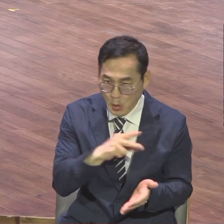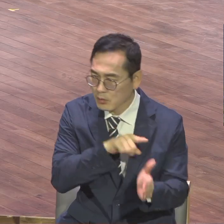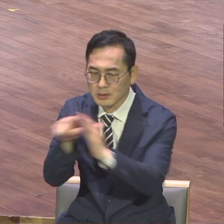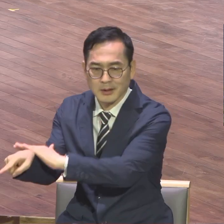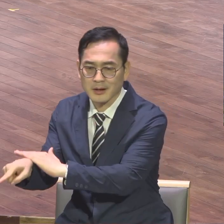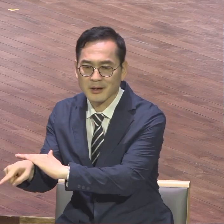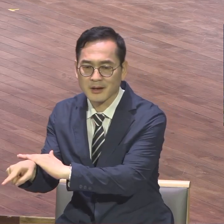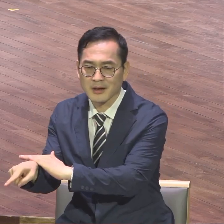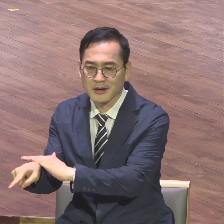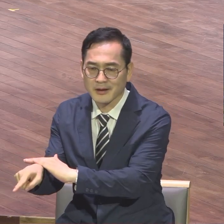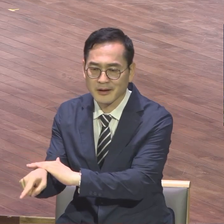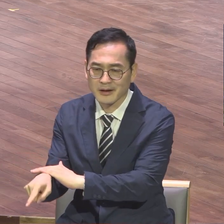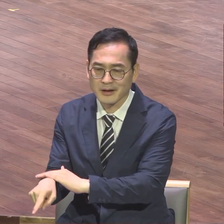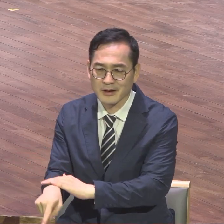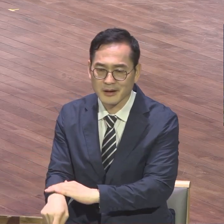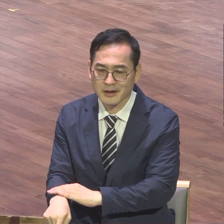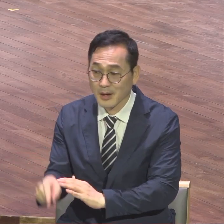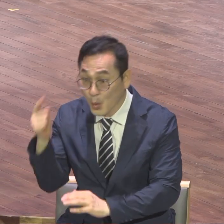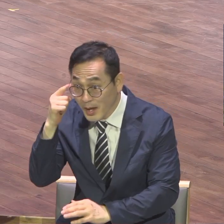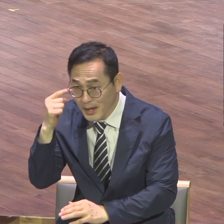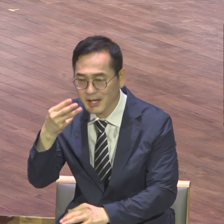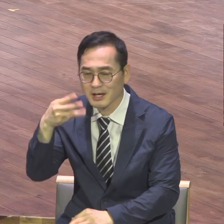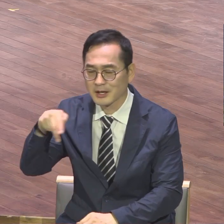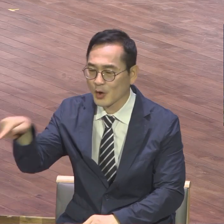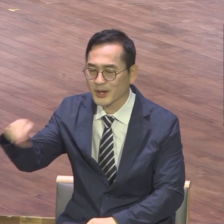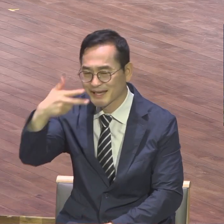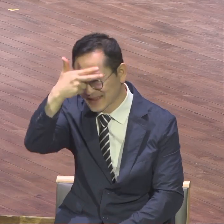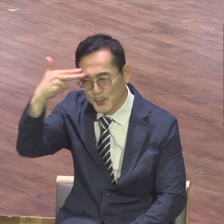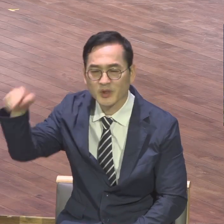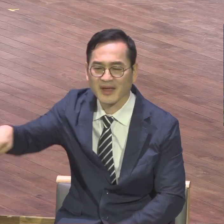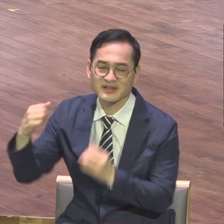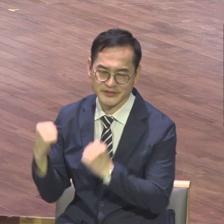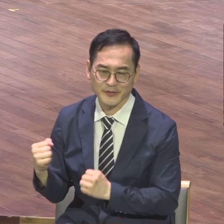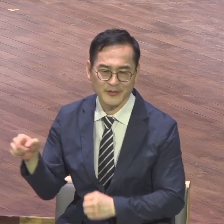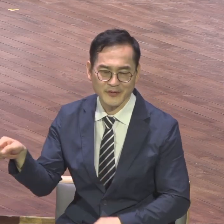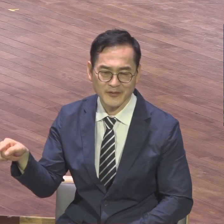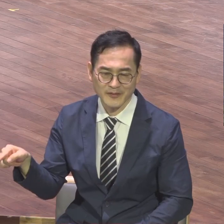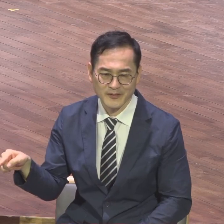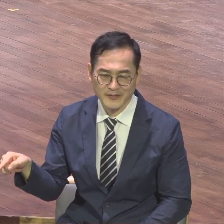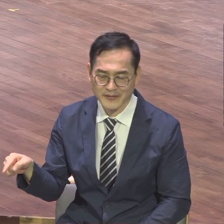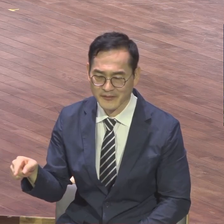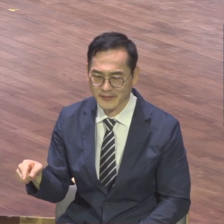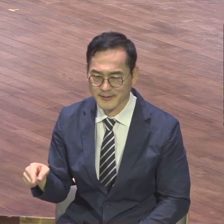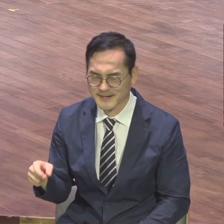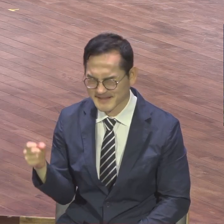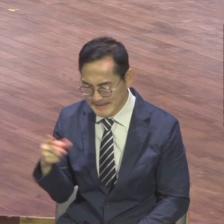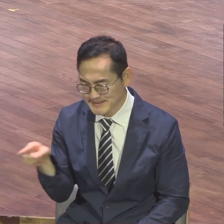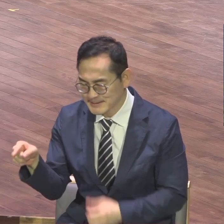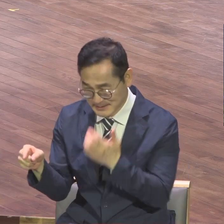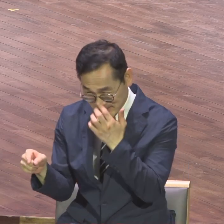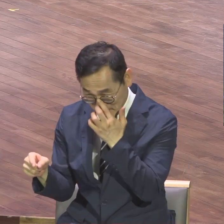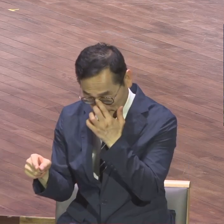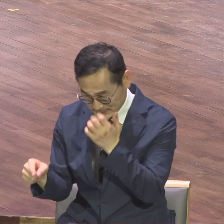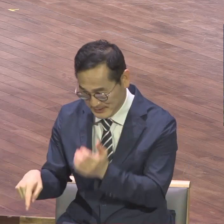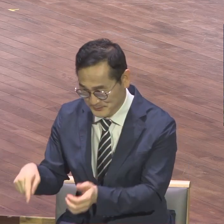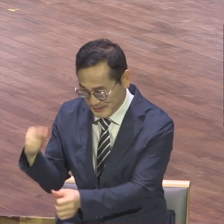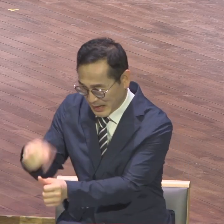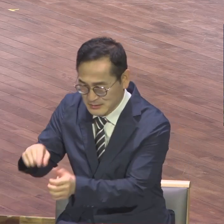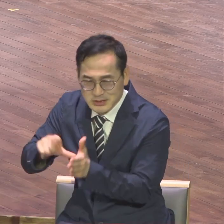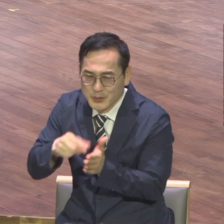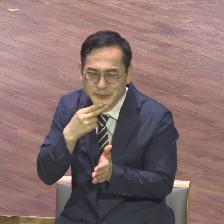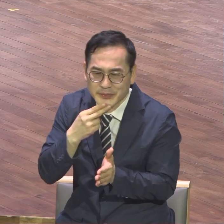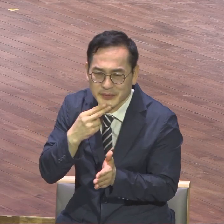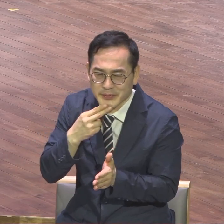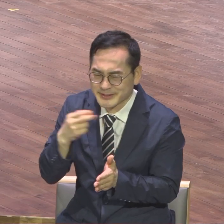뭐냐? 그 루스다라에 디모데가 있었어. 그 디모데를 하룻밤이라도 팀 사역을 좀 해서